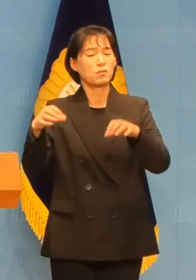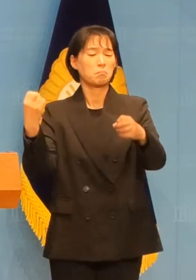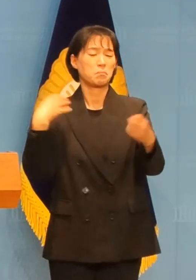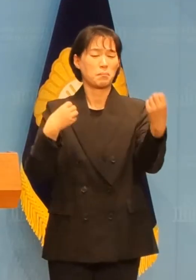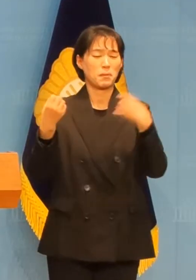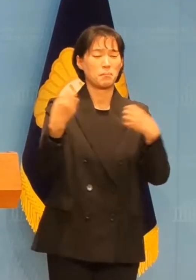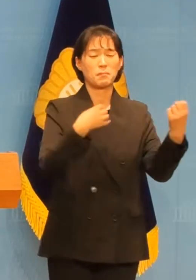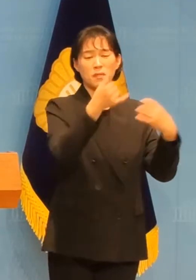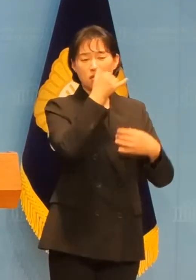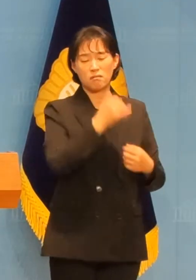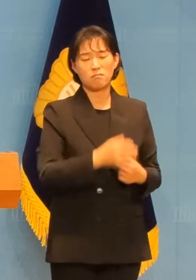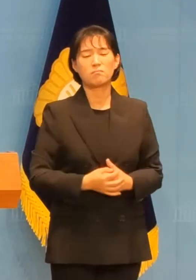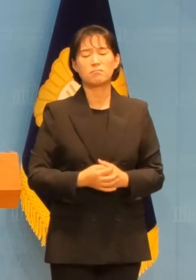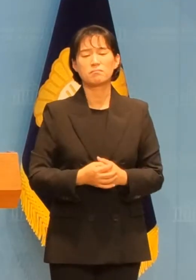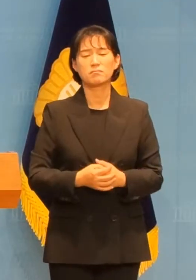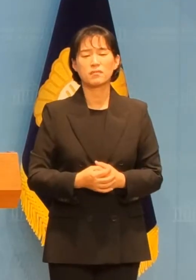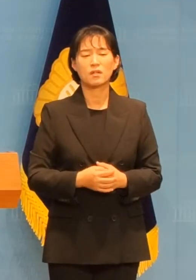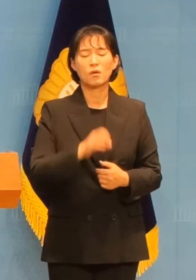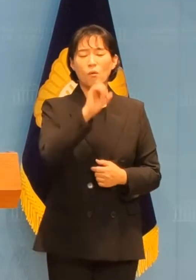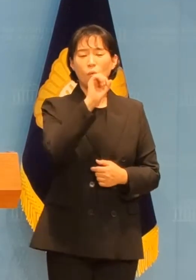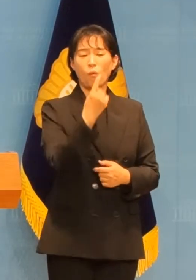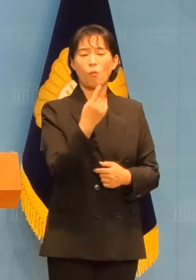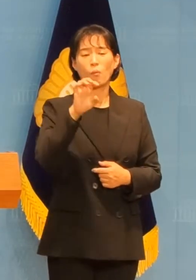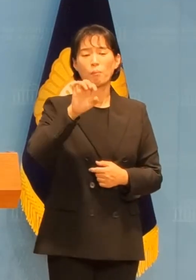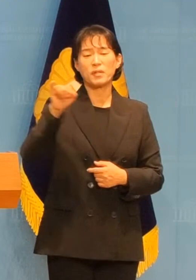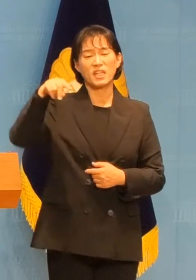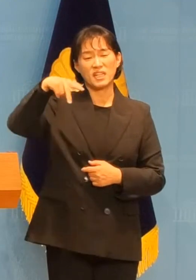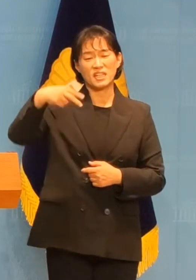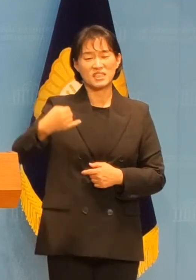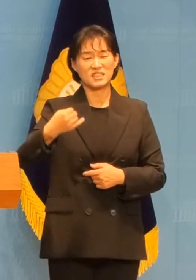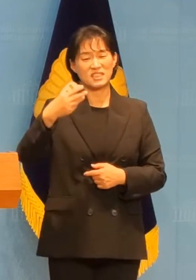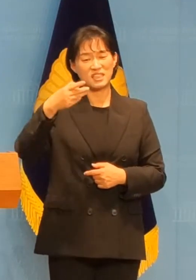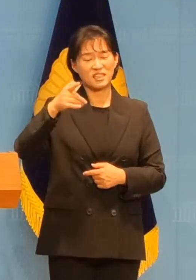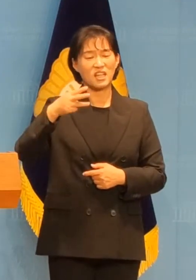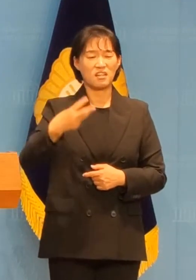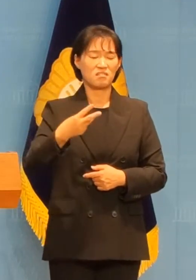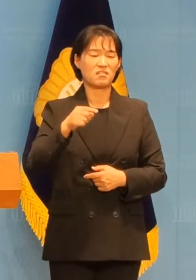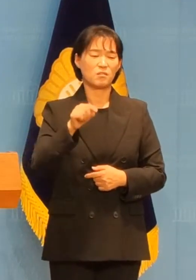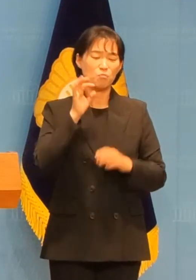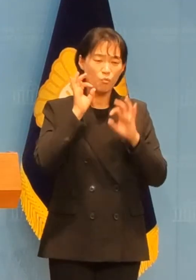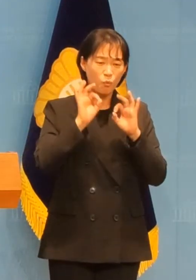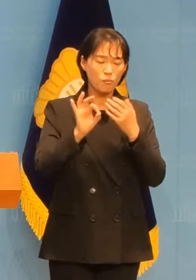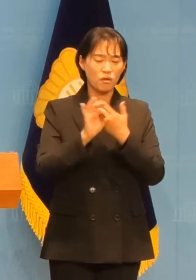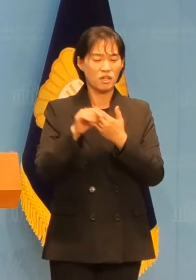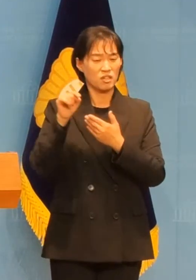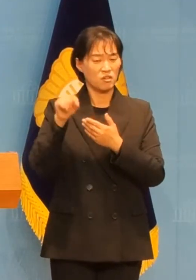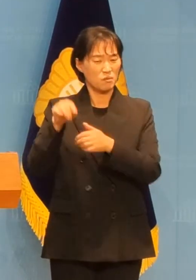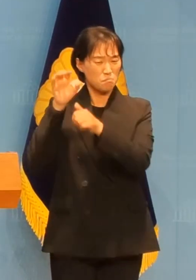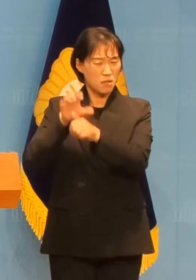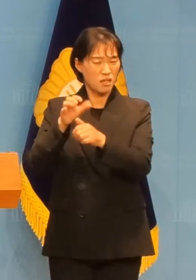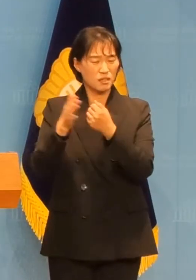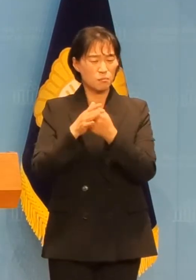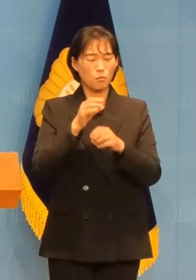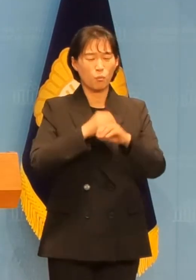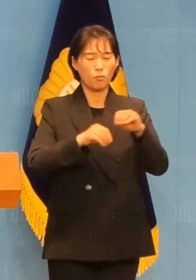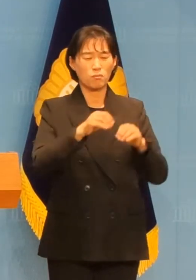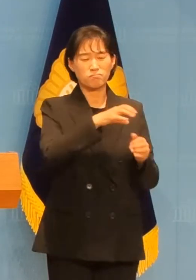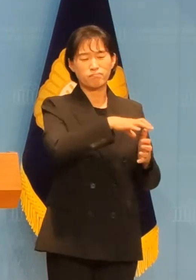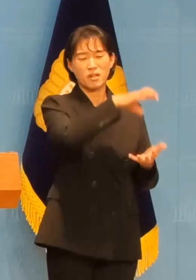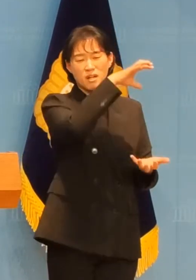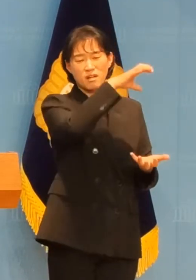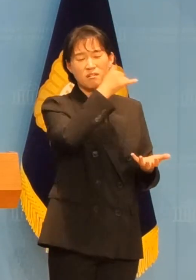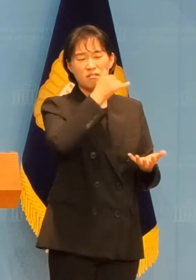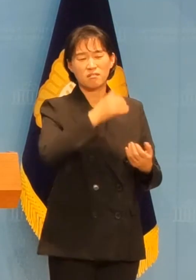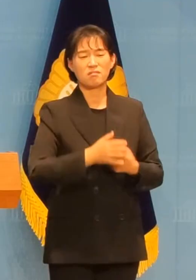들리고 있습니다. 오피스텔 시장은 전형적인 풍선 효과가 나타나고 있습니다. KB부동산 발표에 따르면